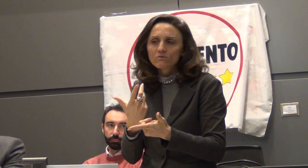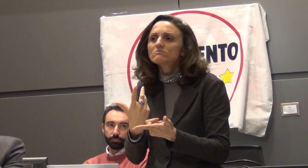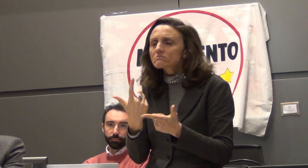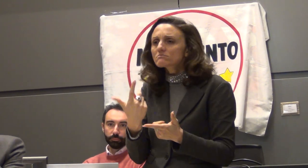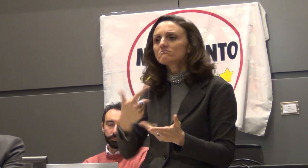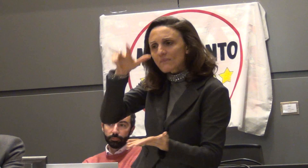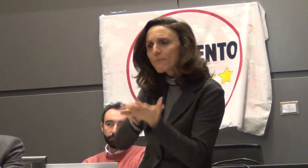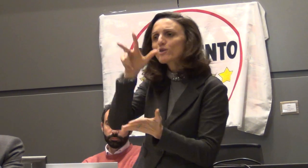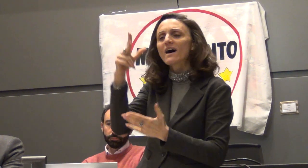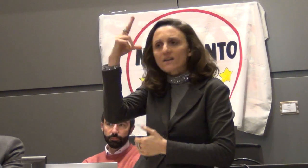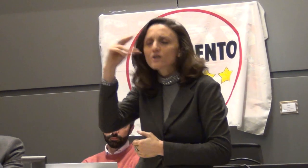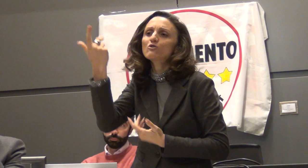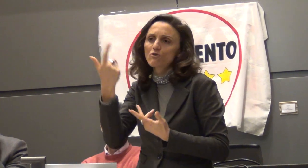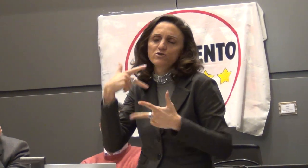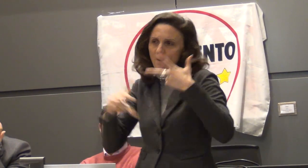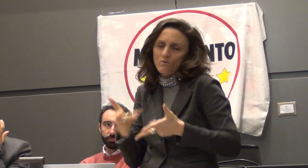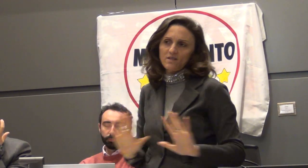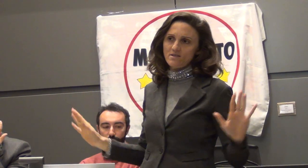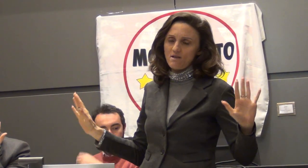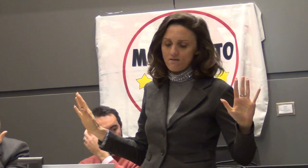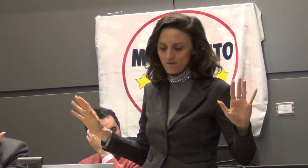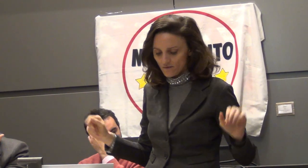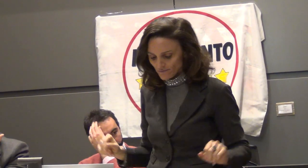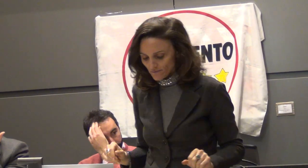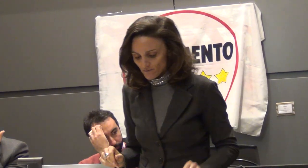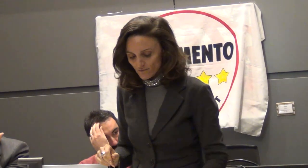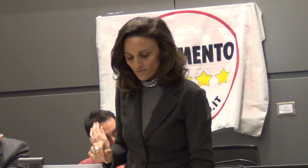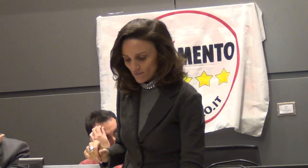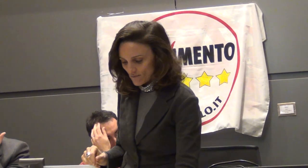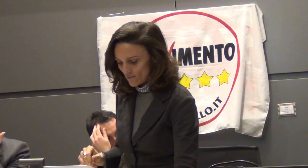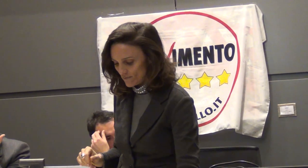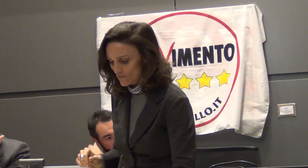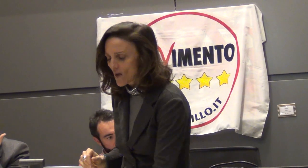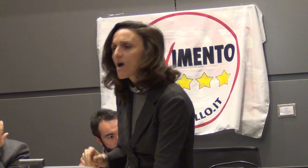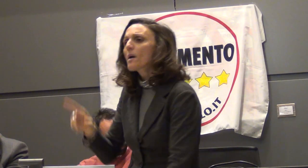'Europa devono approvare e riconoscere la propria lingua di ogni paese.